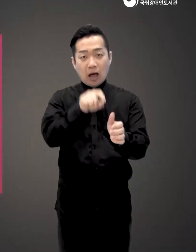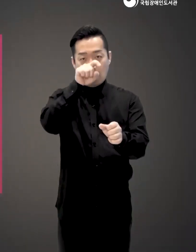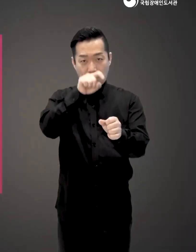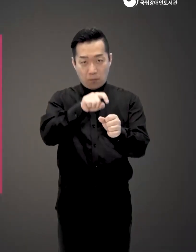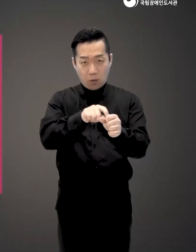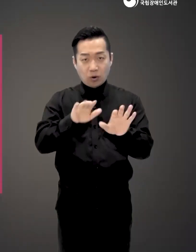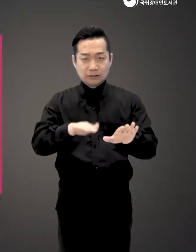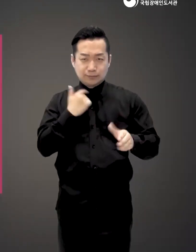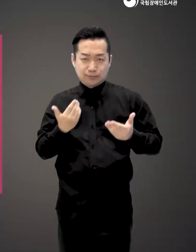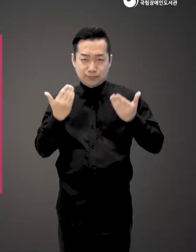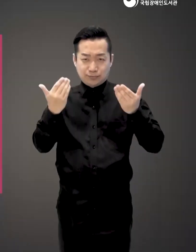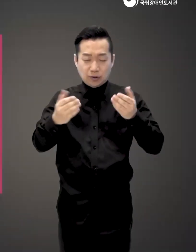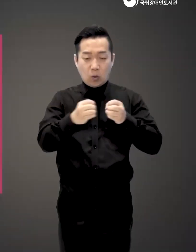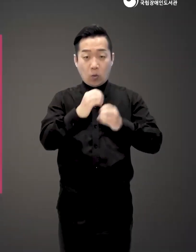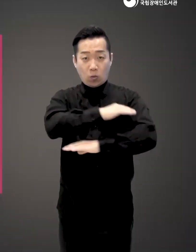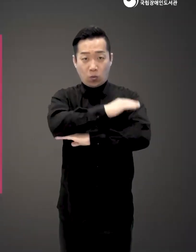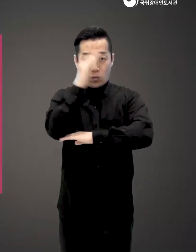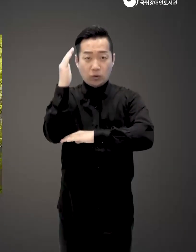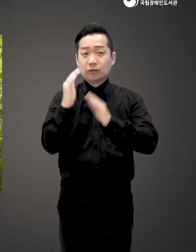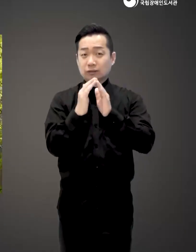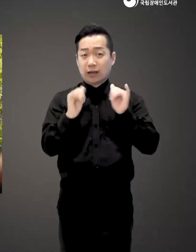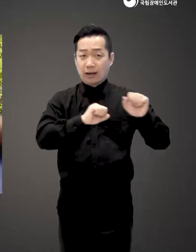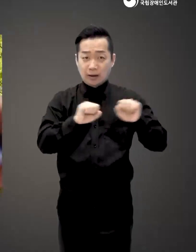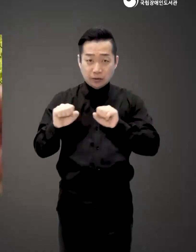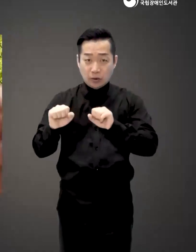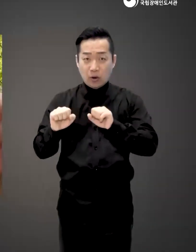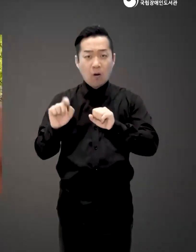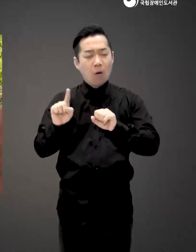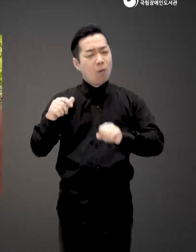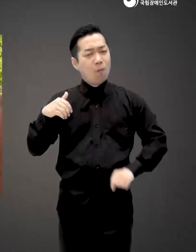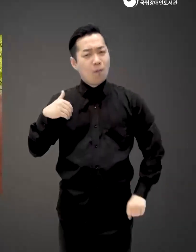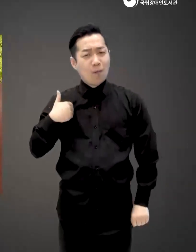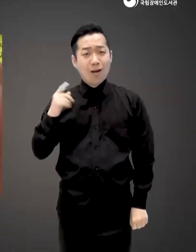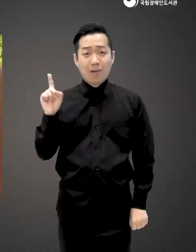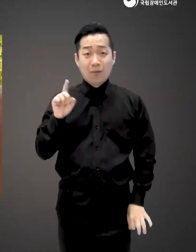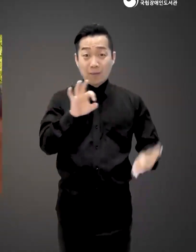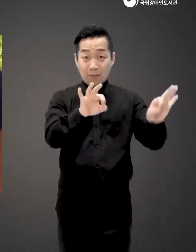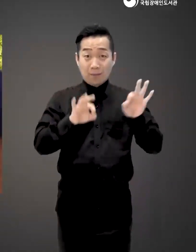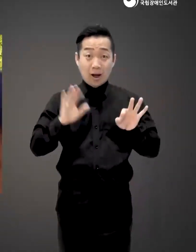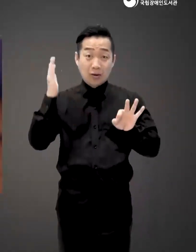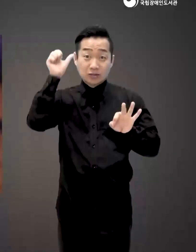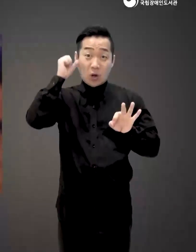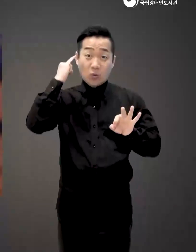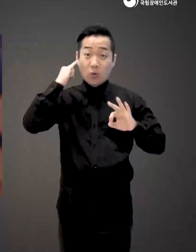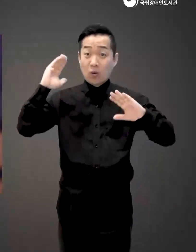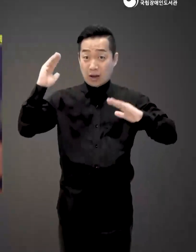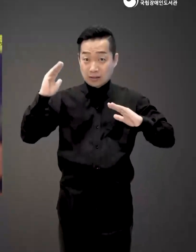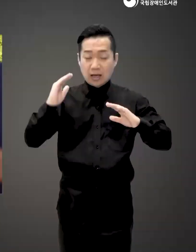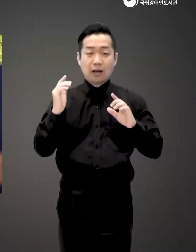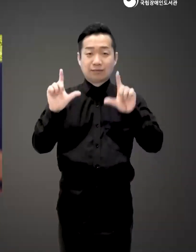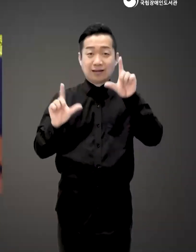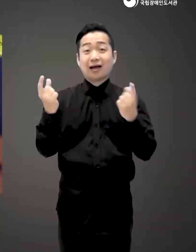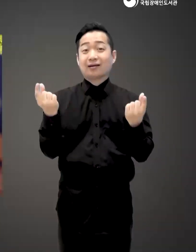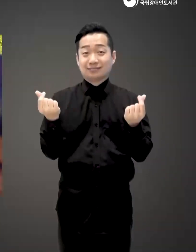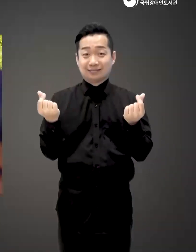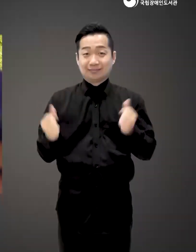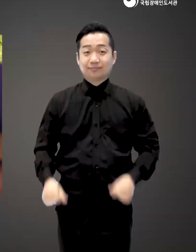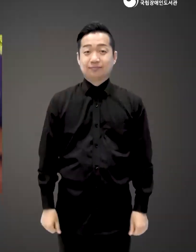현재를 희생하는 소설 속 인물들의 모습, 그건 어딘가 모르게 근래의 많은 청소년들과도 닮아